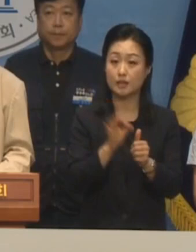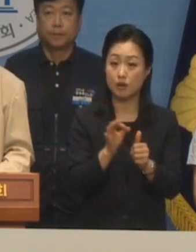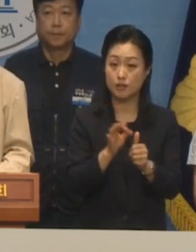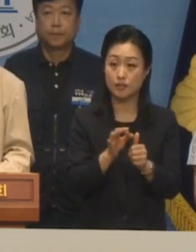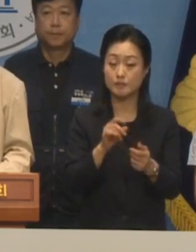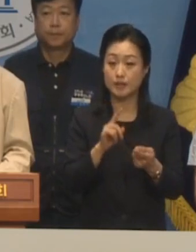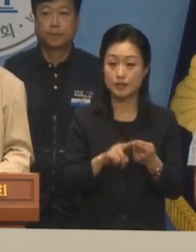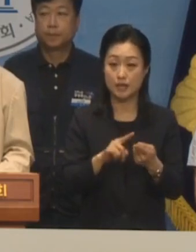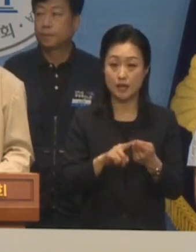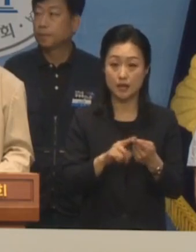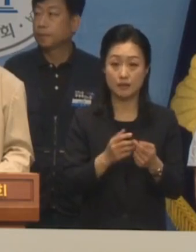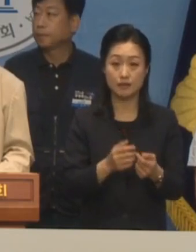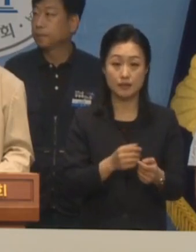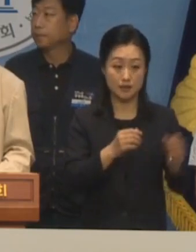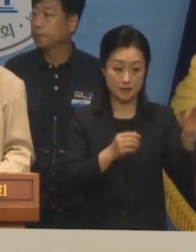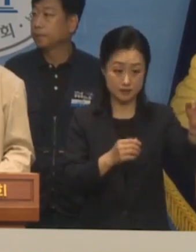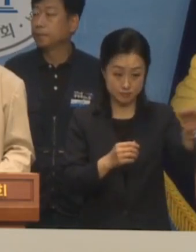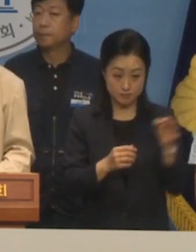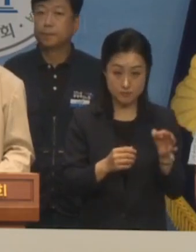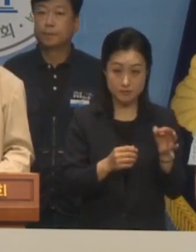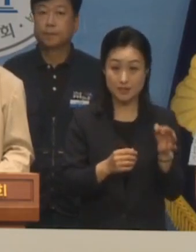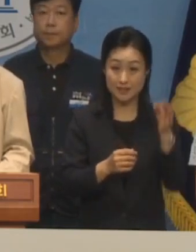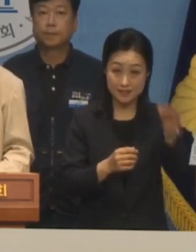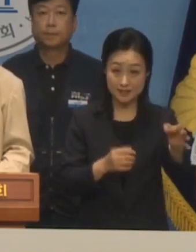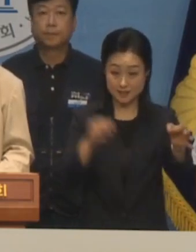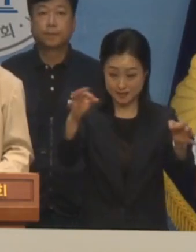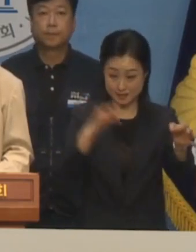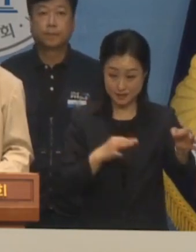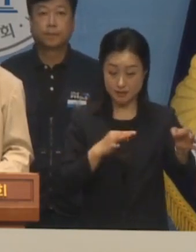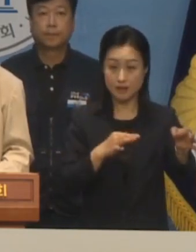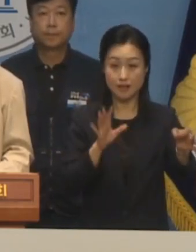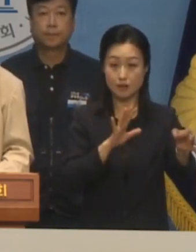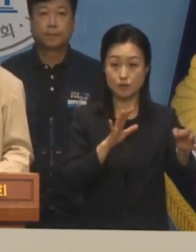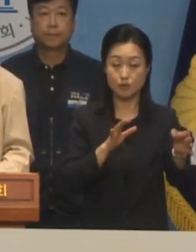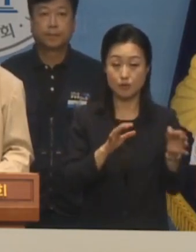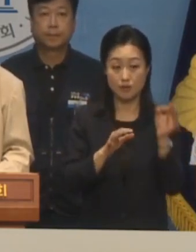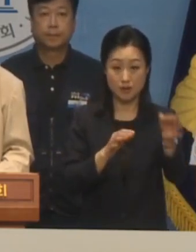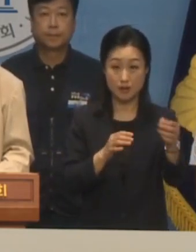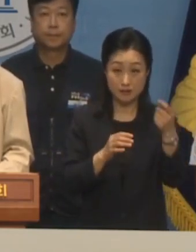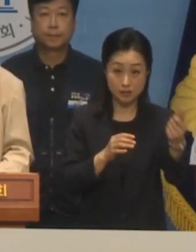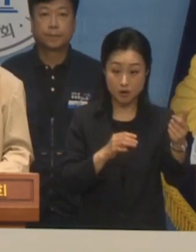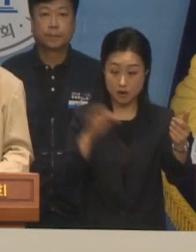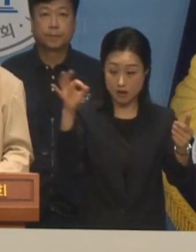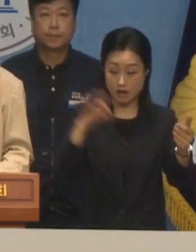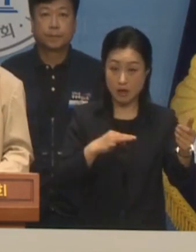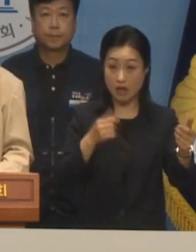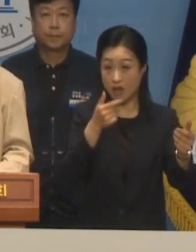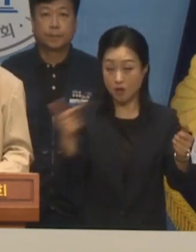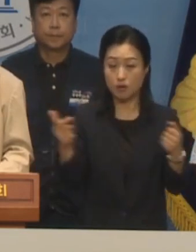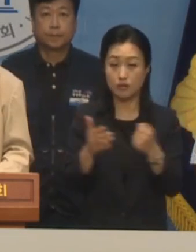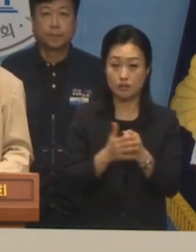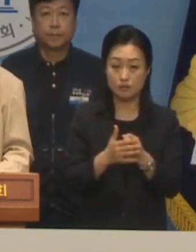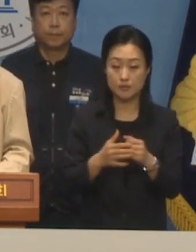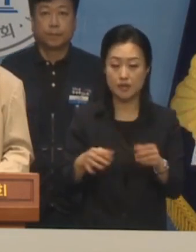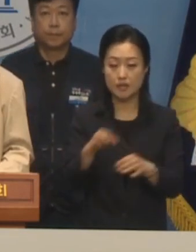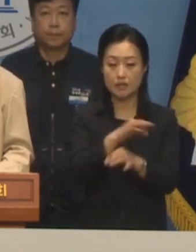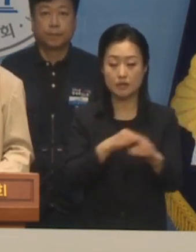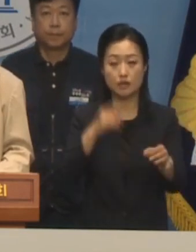기금으로부터의 보험금 지급은 금융시장 전반에 상당한 충격으로 다가올 수밖에